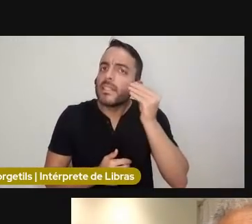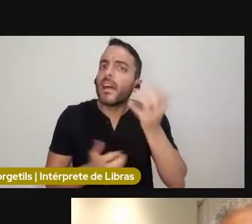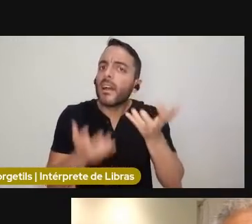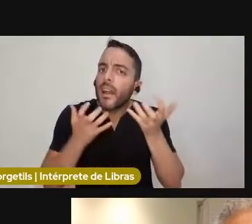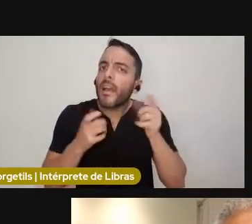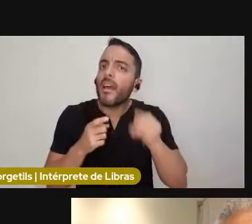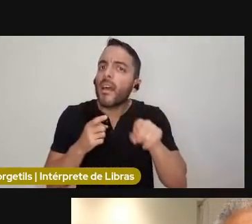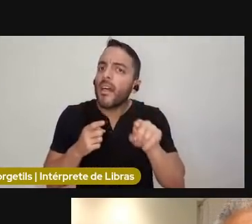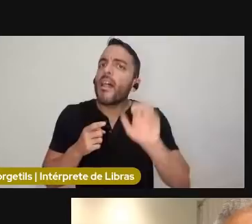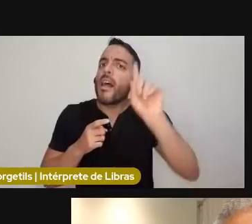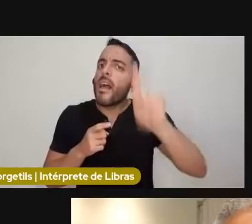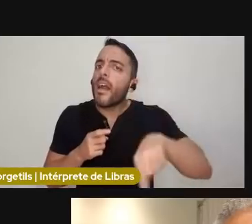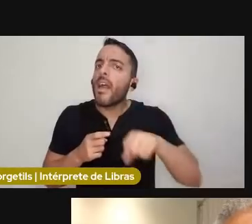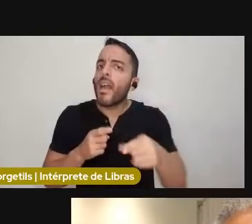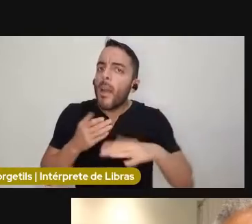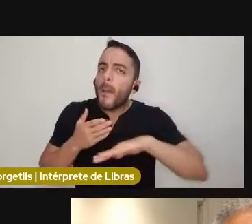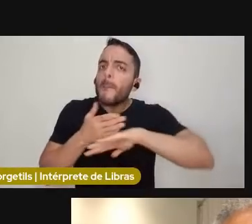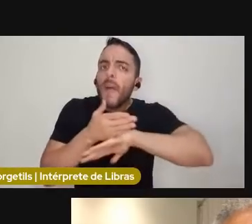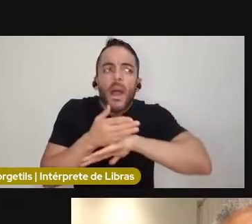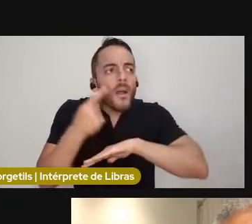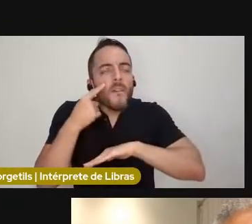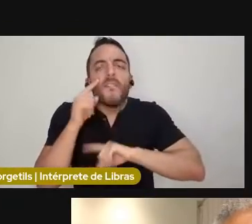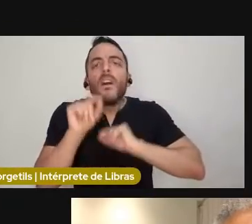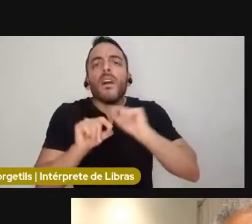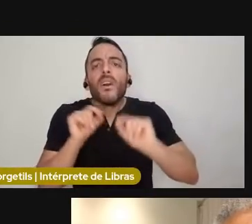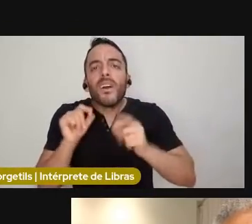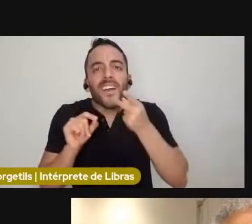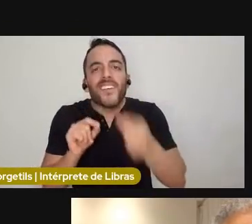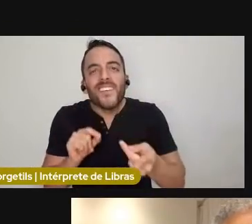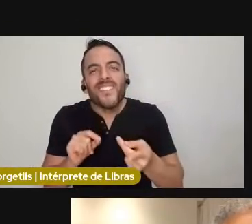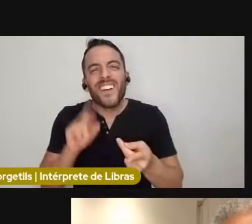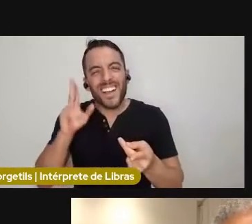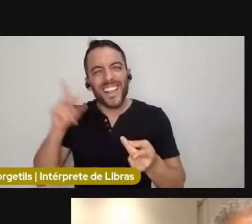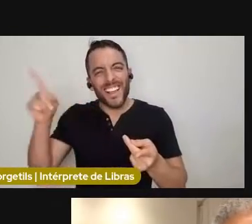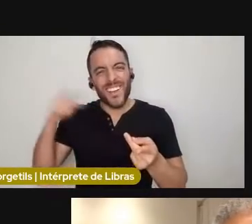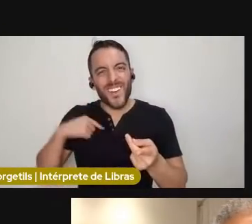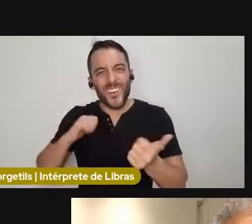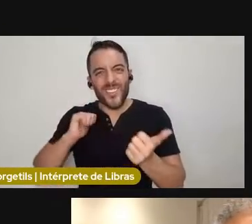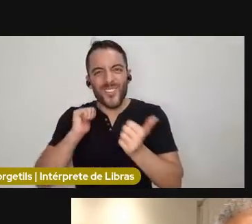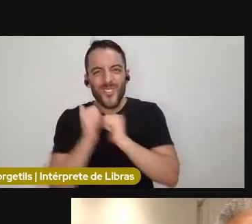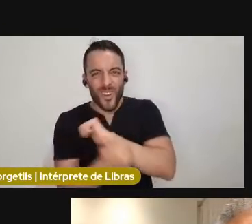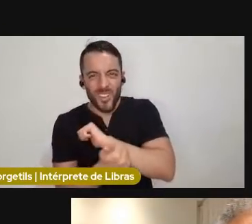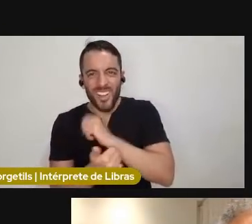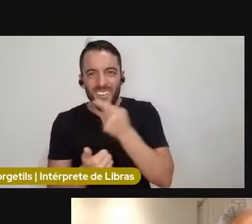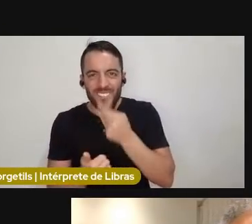de entrar, como a gente diz nas corridas de Fórmula 1, entrar no vácuo.